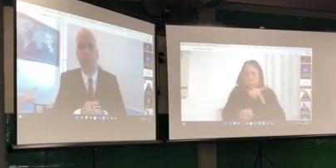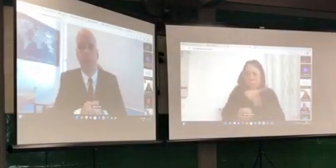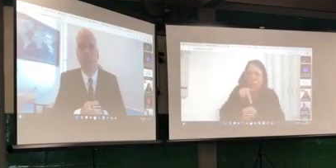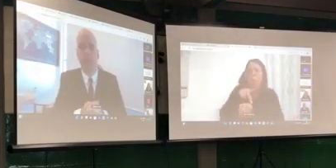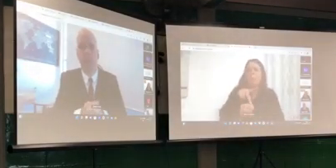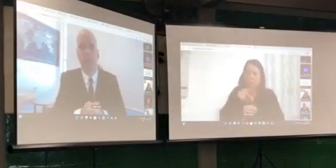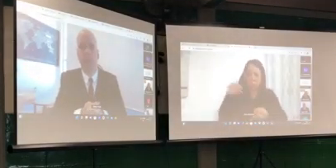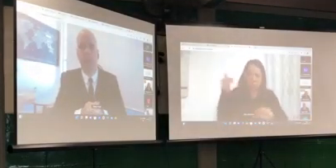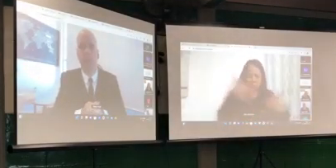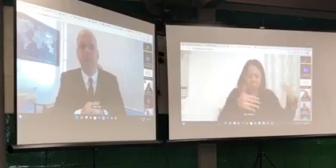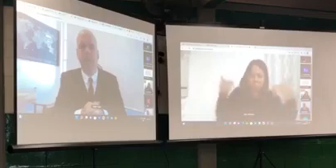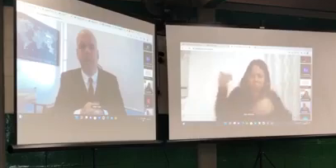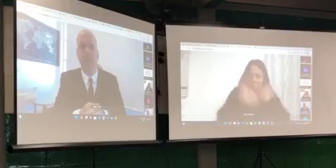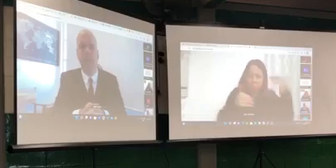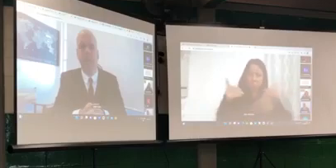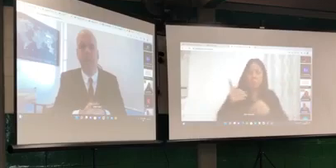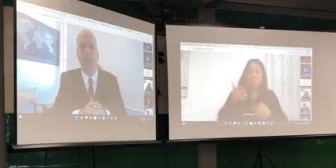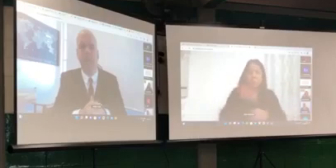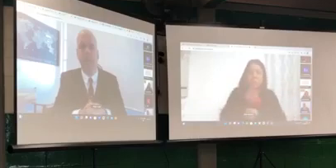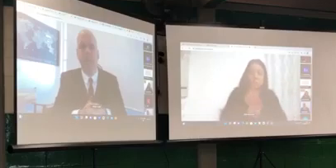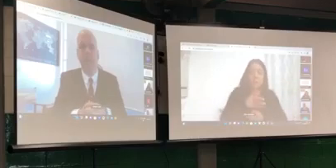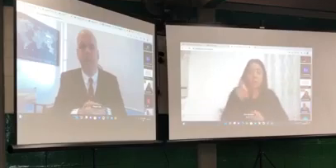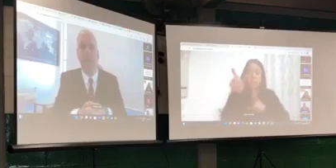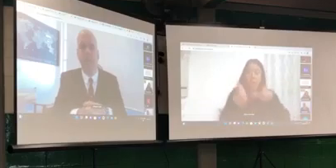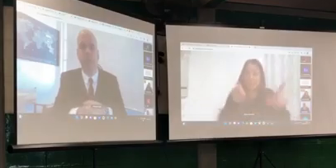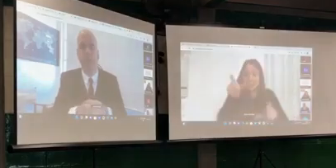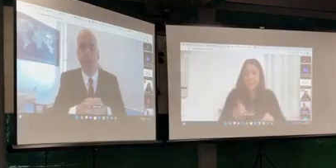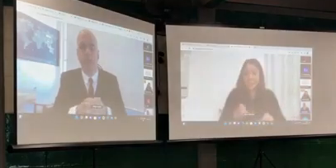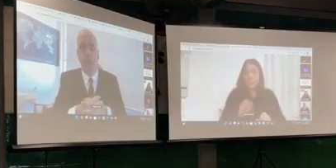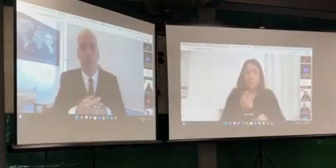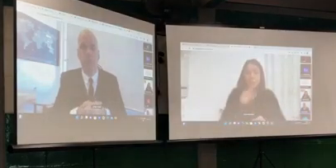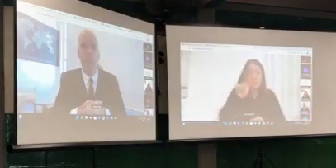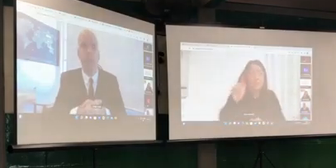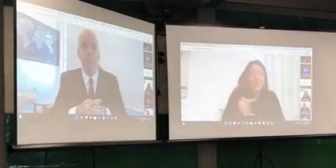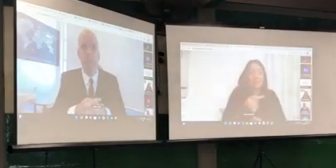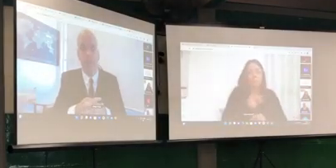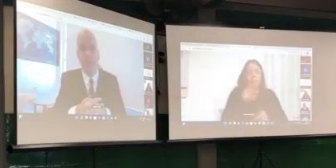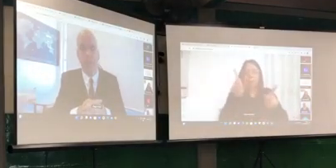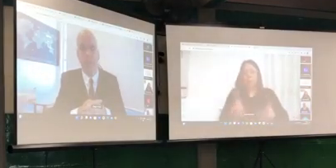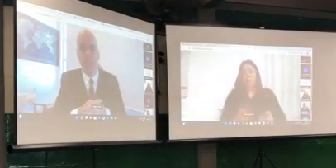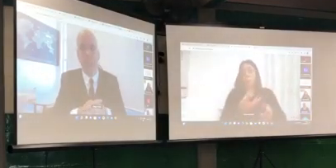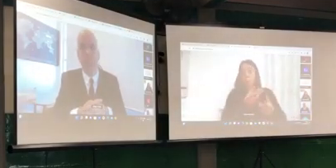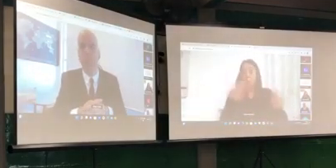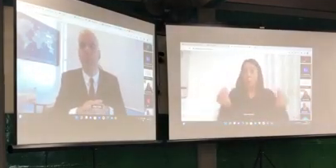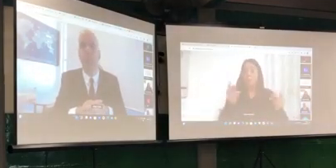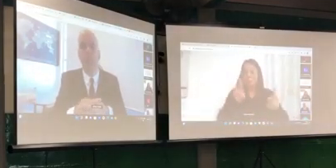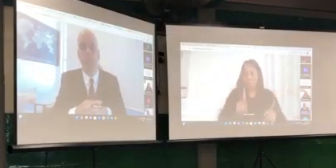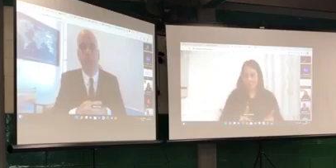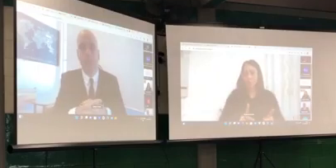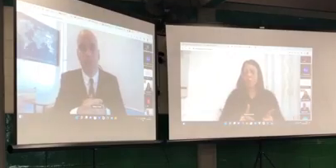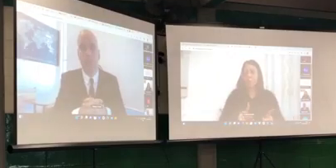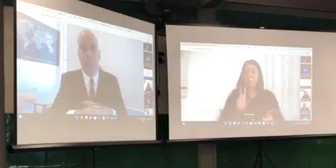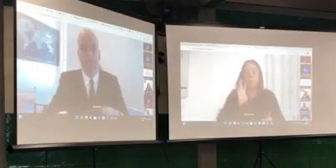né? Entre participantes e atletas foram quase 7 mil pessoas, é muita gente, foi muito legal, uma